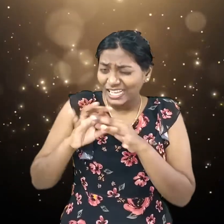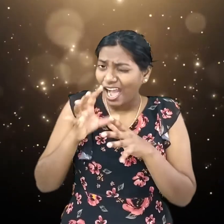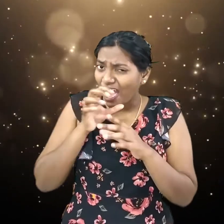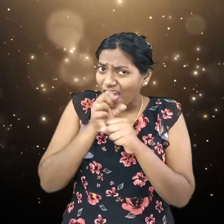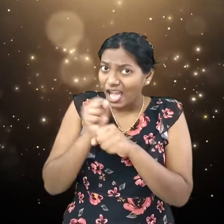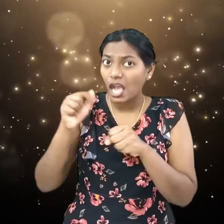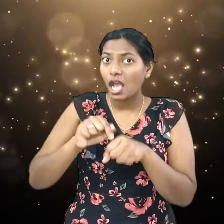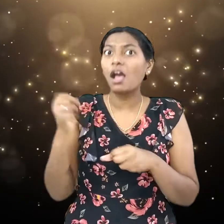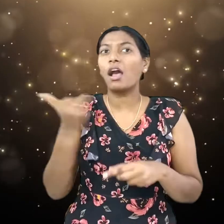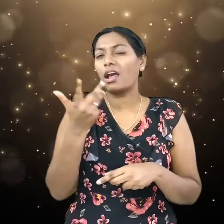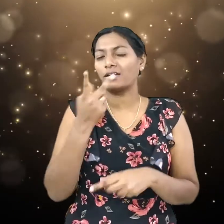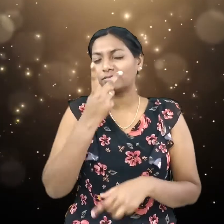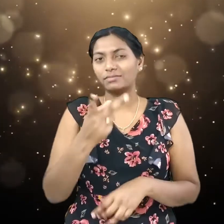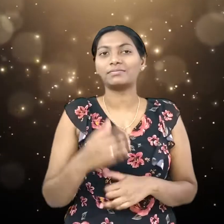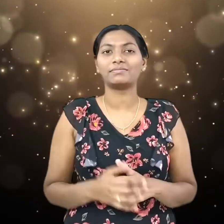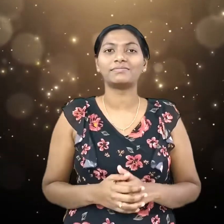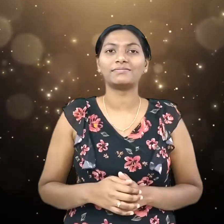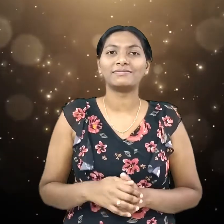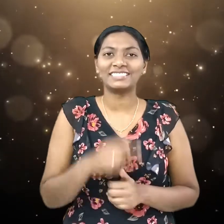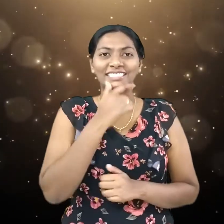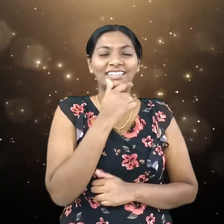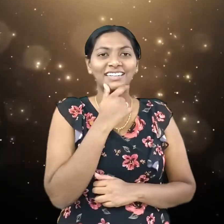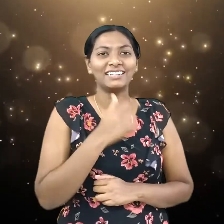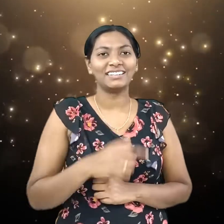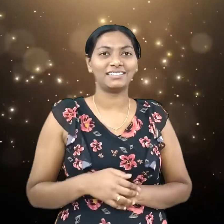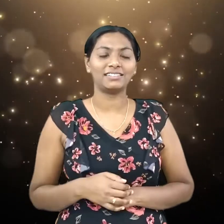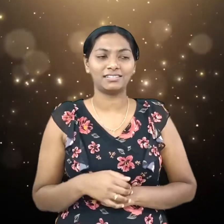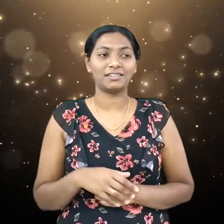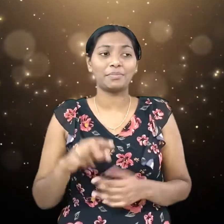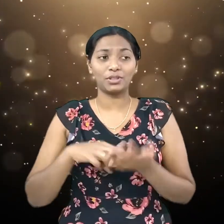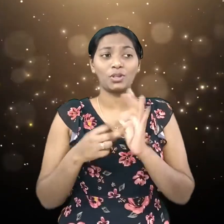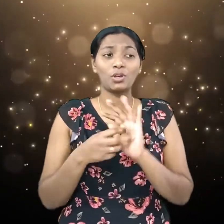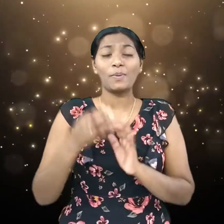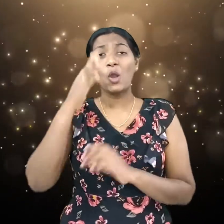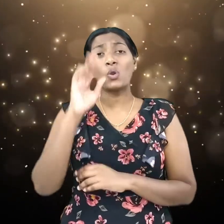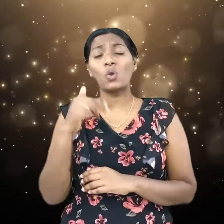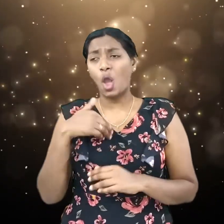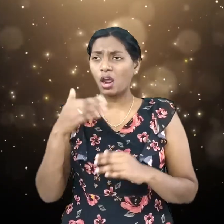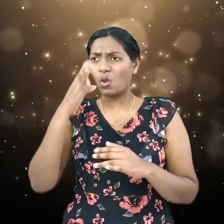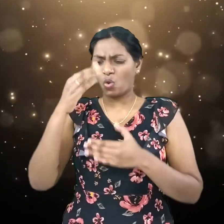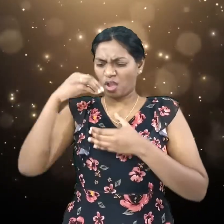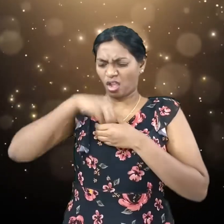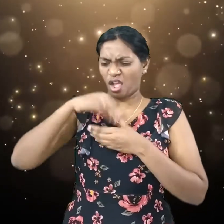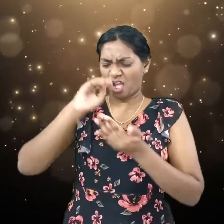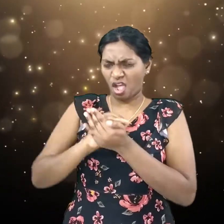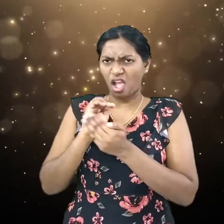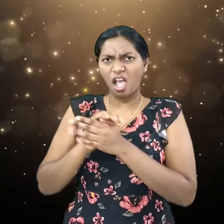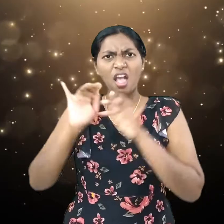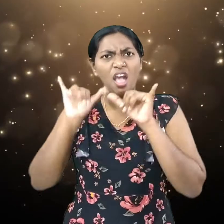आखिर परमेश्वर मेरे और आपके अंदर रहने के लिए क्यों आया? Praise the Lord, hallelujah.